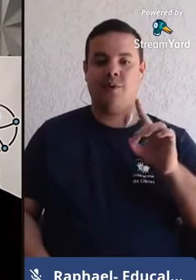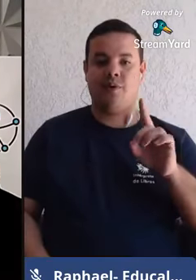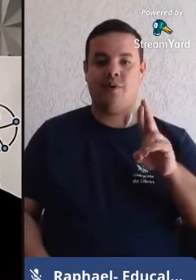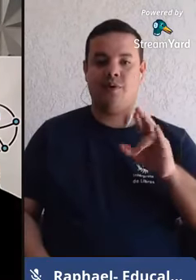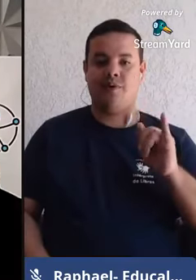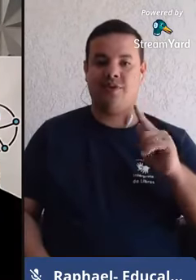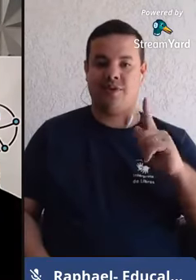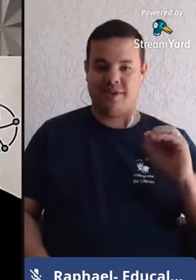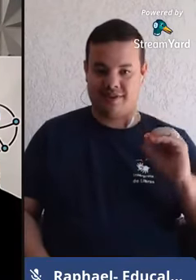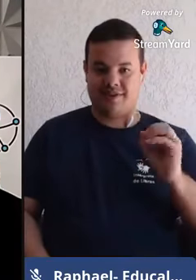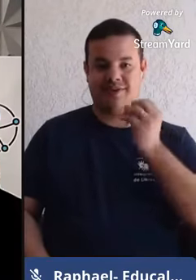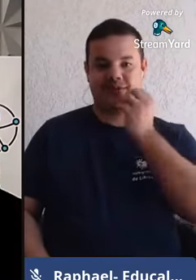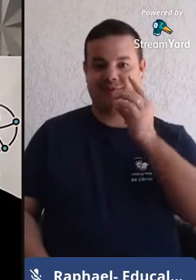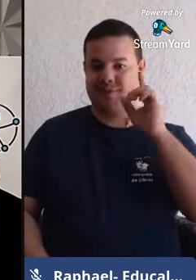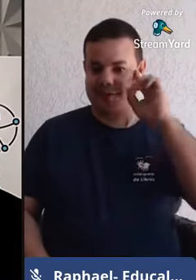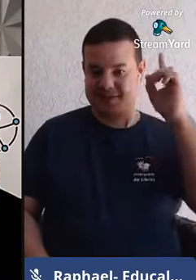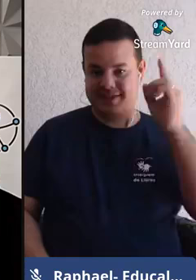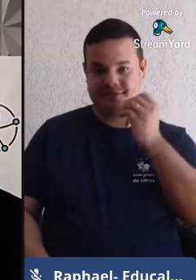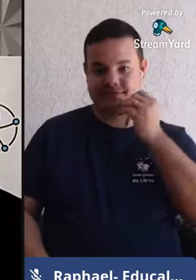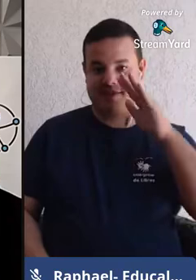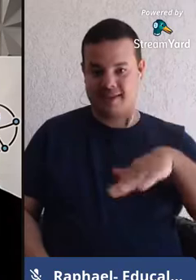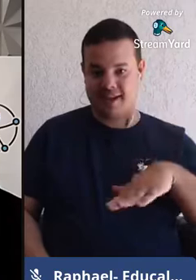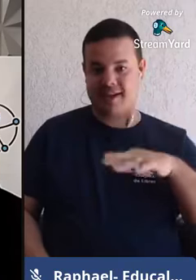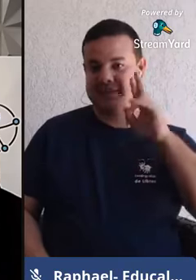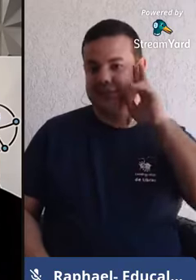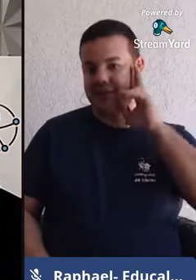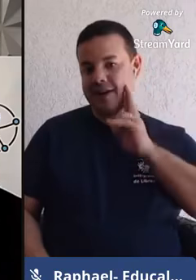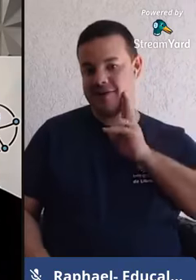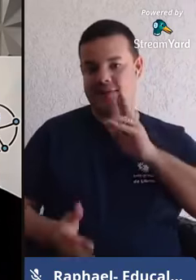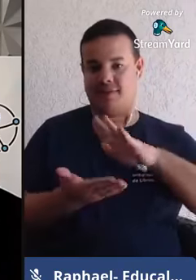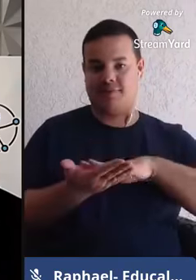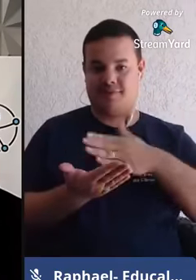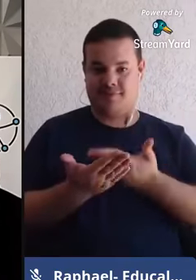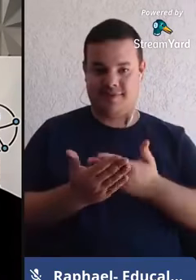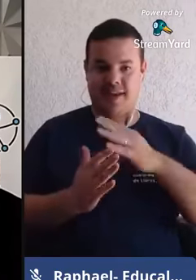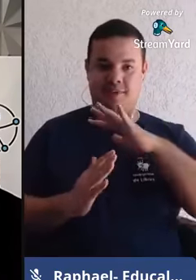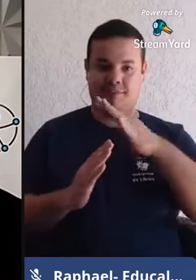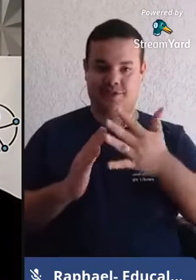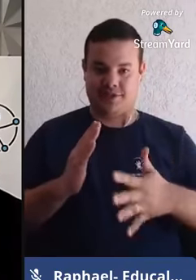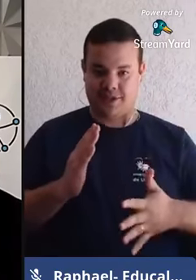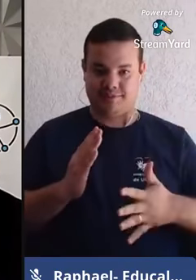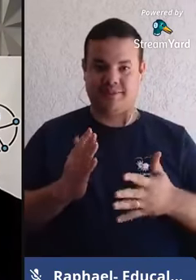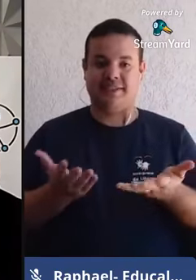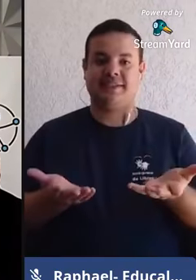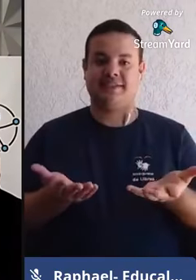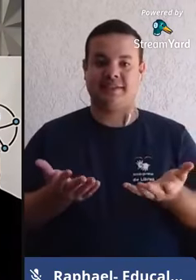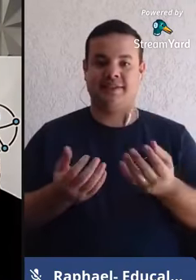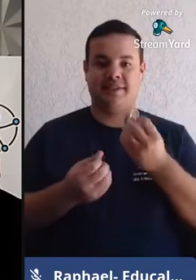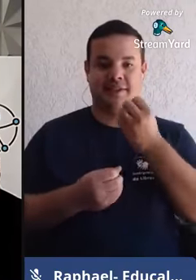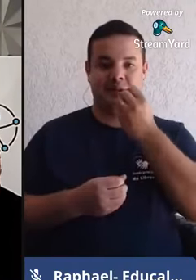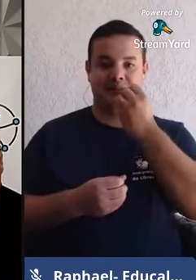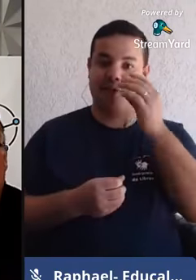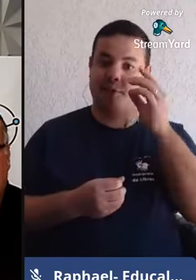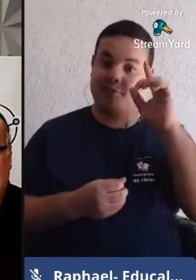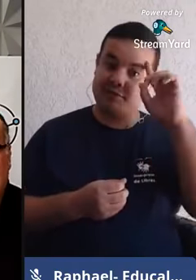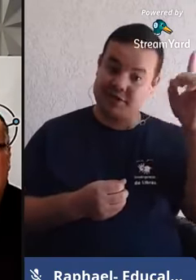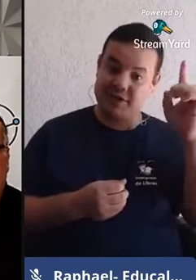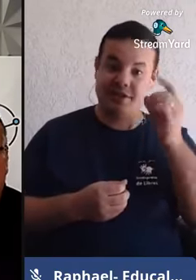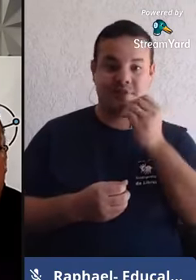nosso intérprete de Libras, bom dia, boa tarde. Né? Nós estamos aí no meio na